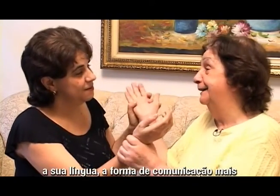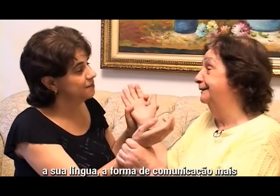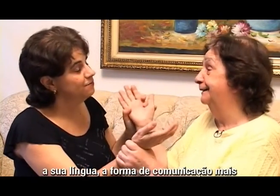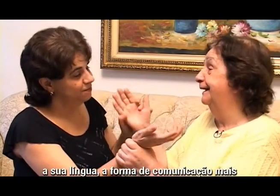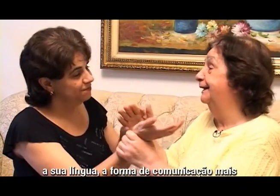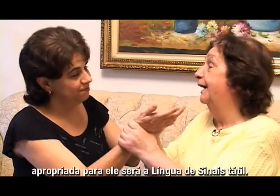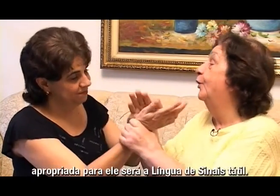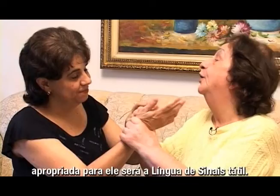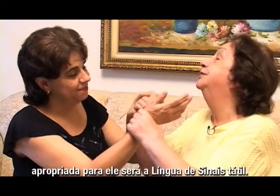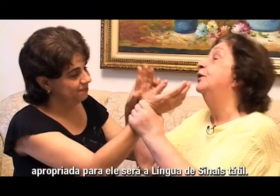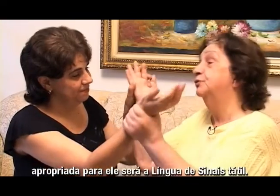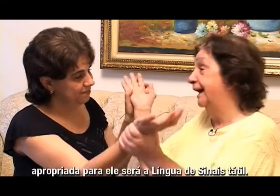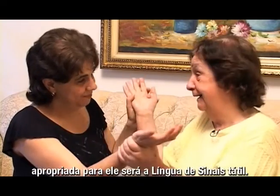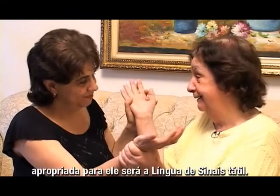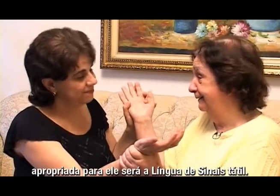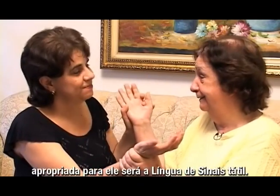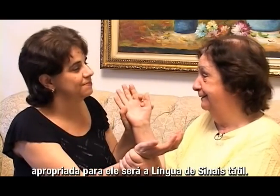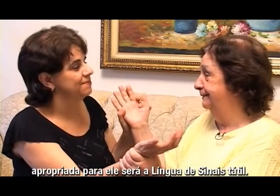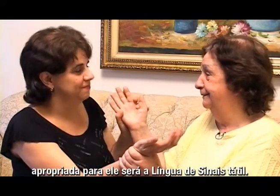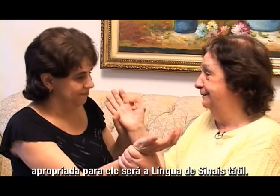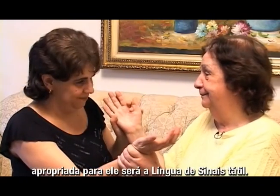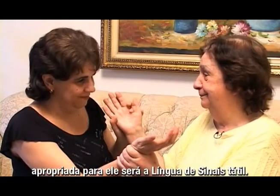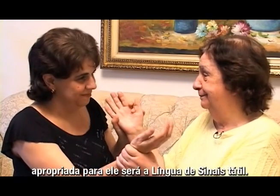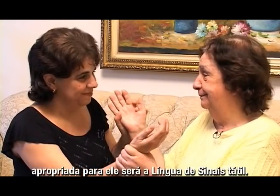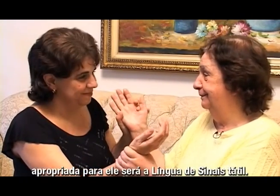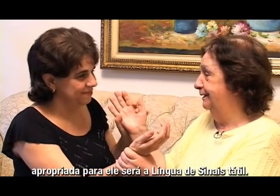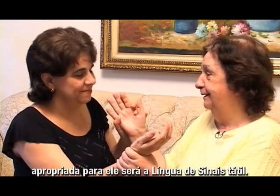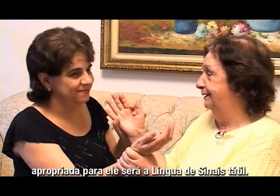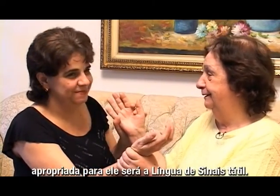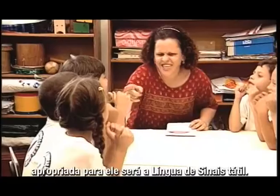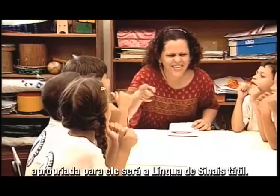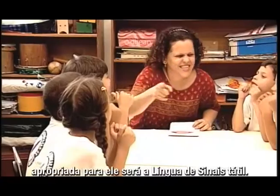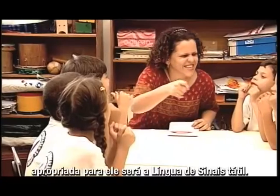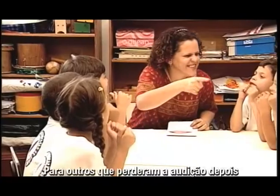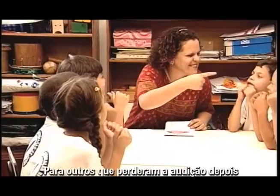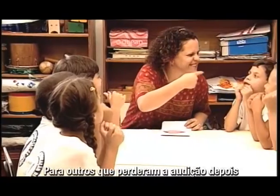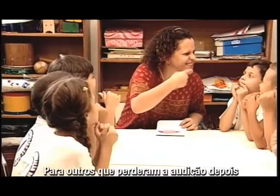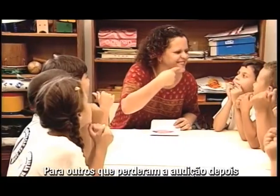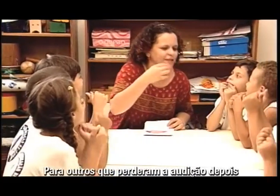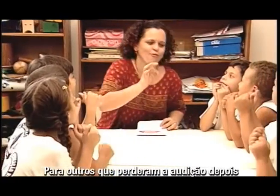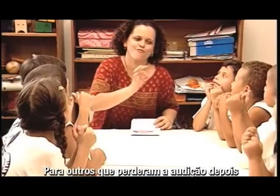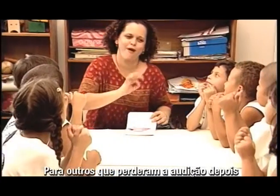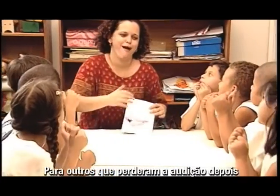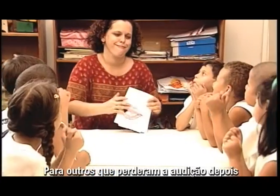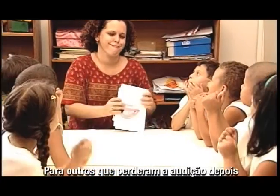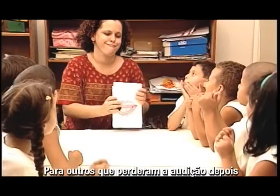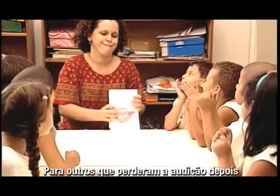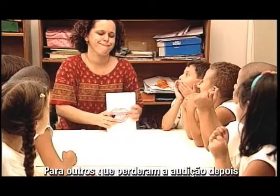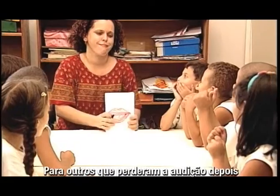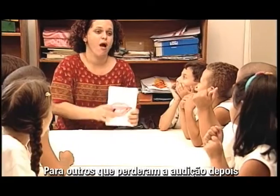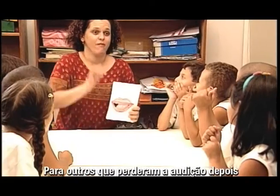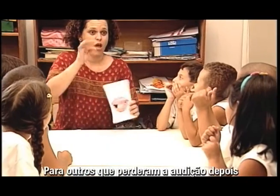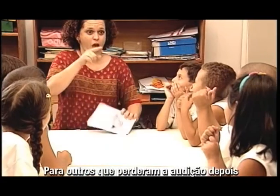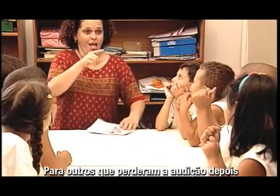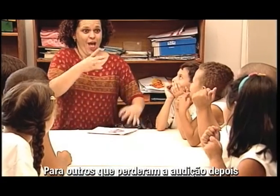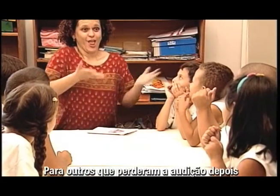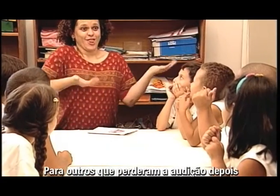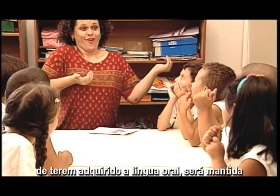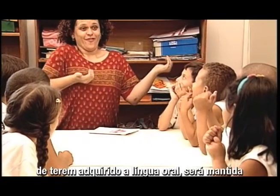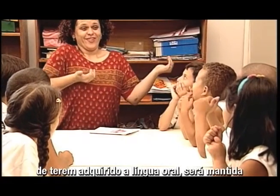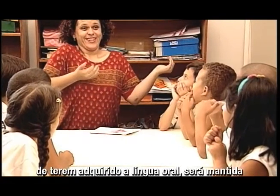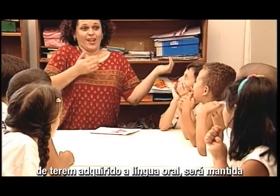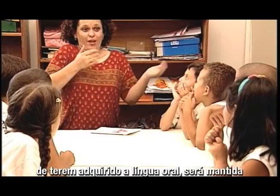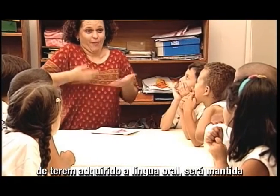de comunicação mais apropriada para ele será a língua de sinais tátil. Para outros que perderam a audição